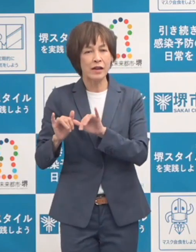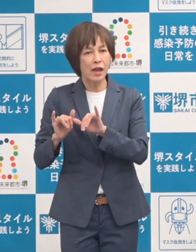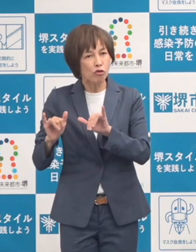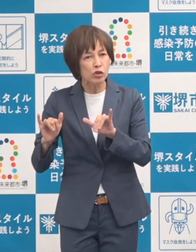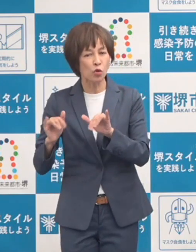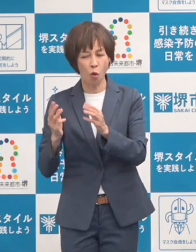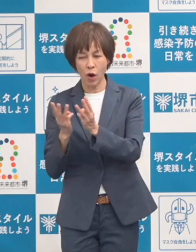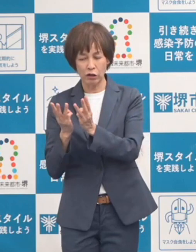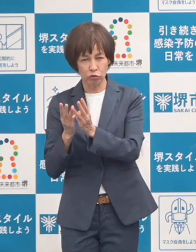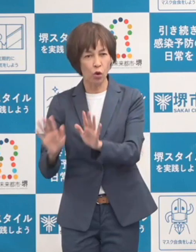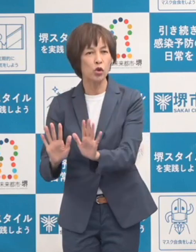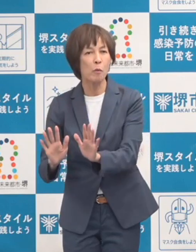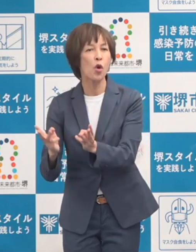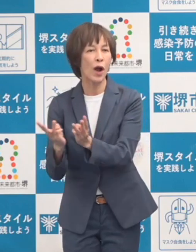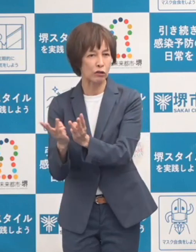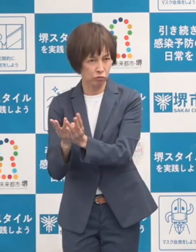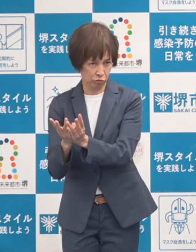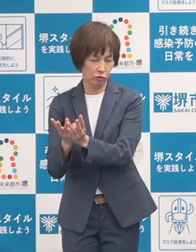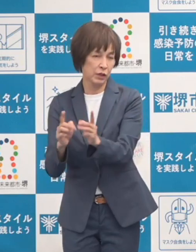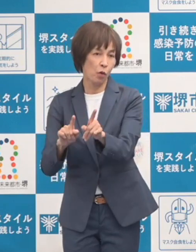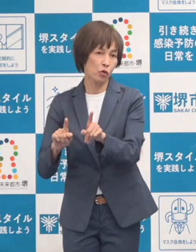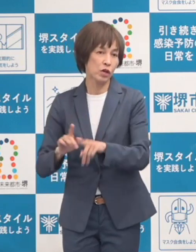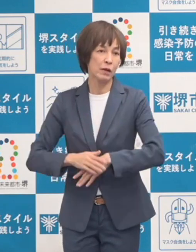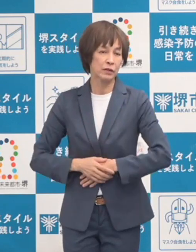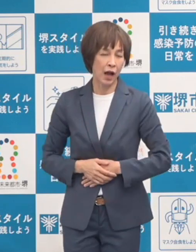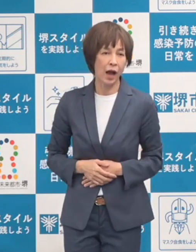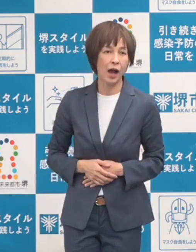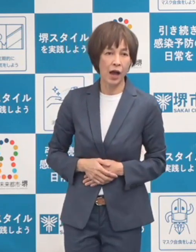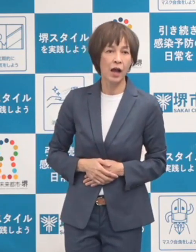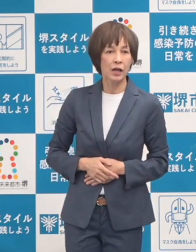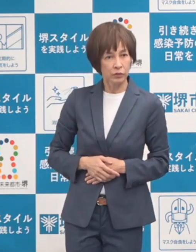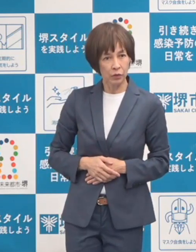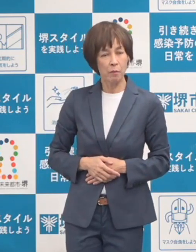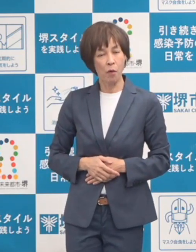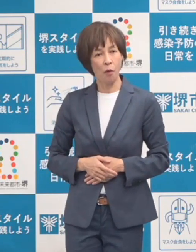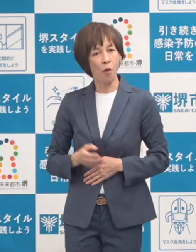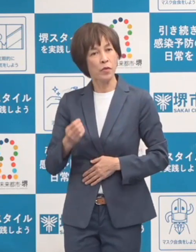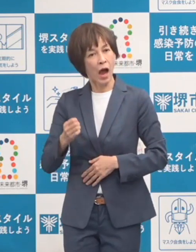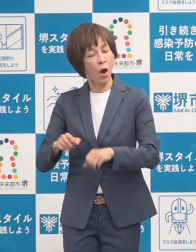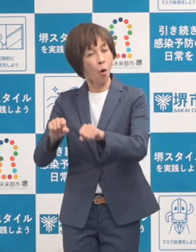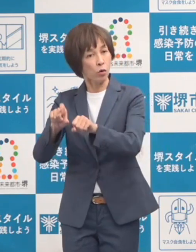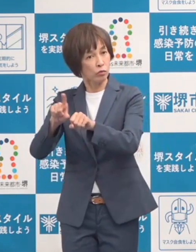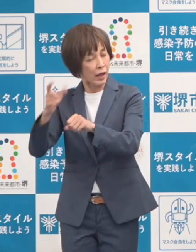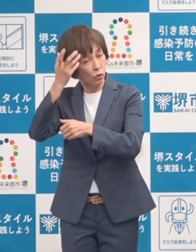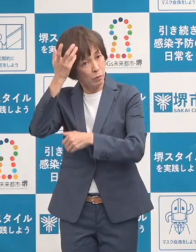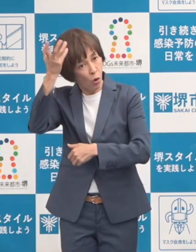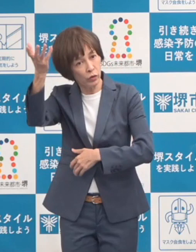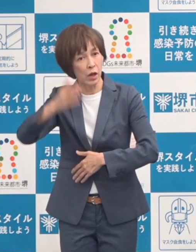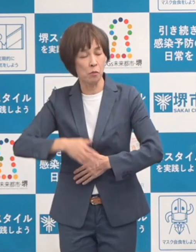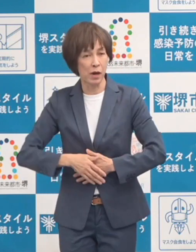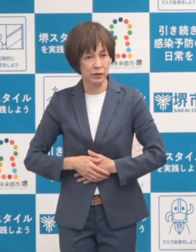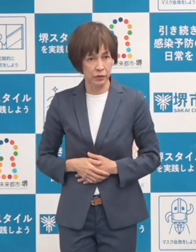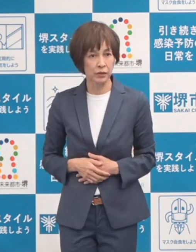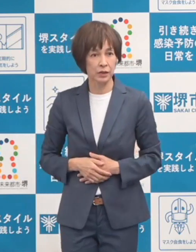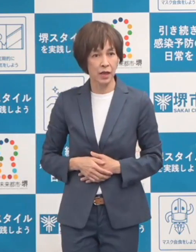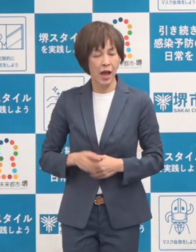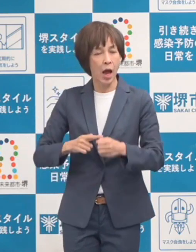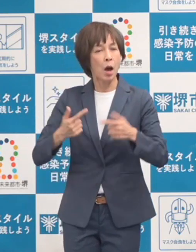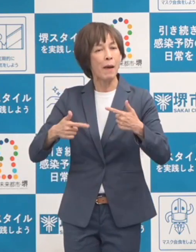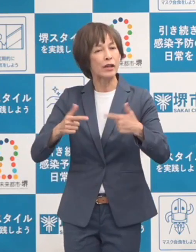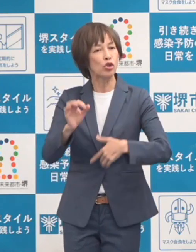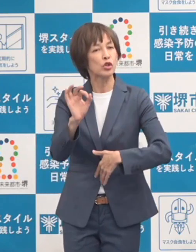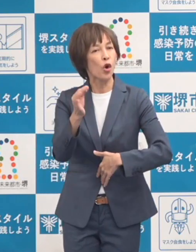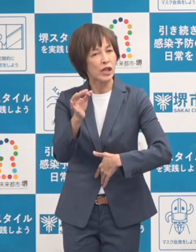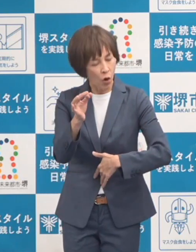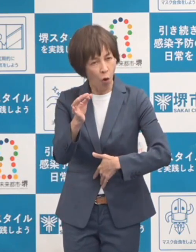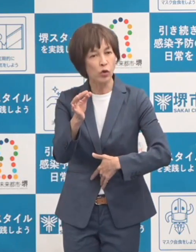子どもの人数にもよりますが、それも2億円と今は見込んでおりますので、毎年の費用としても